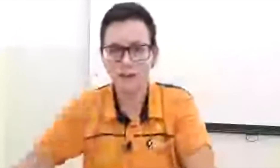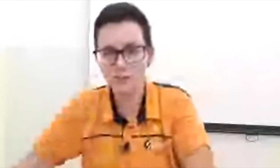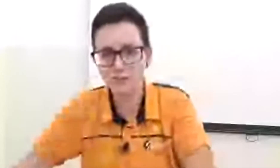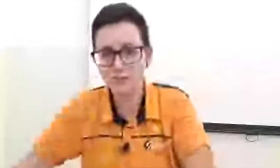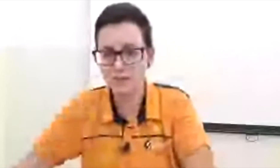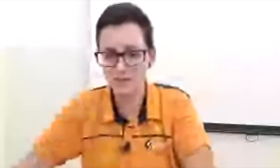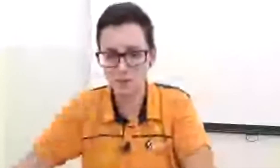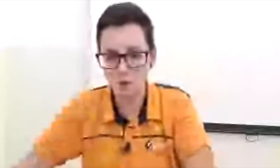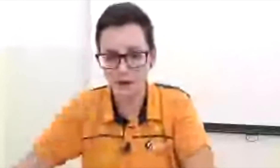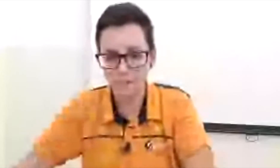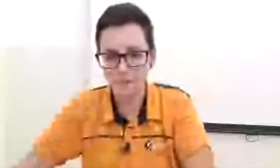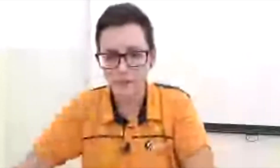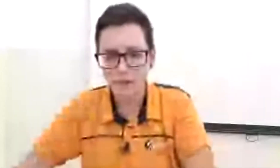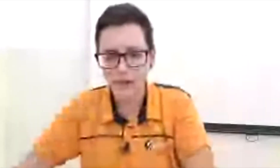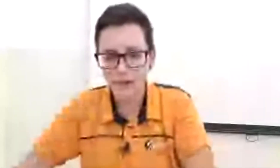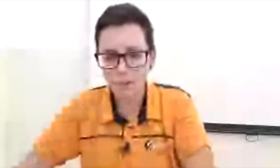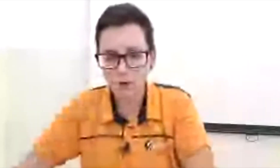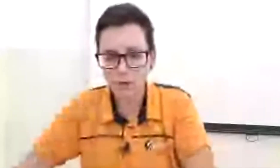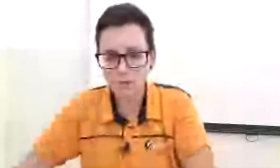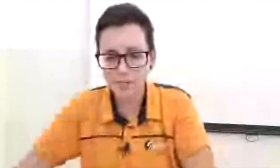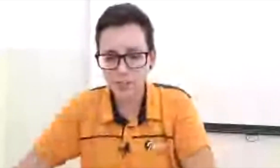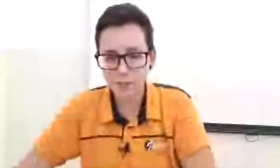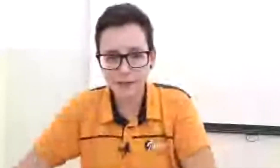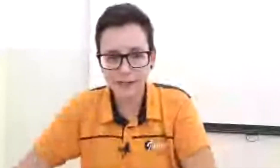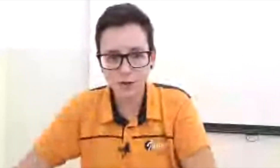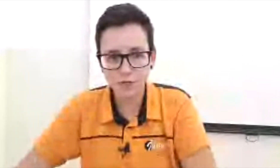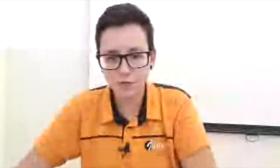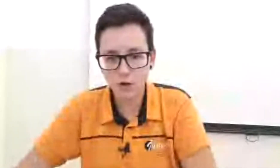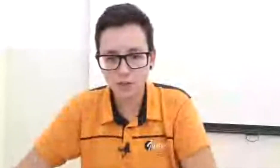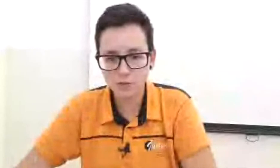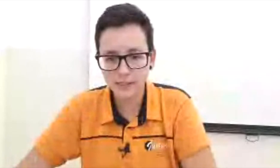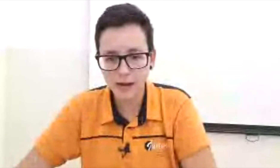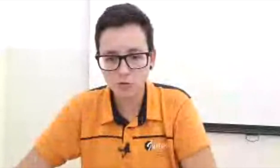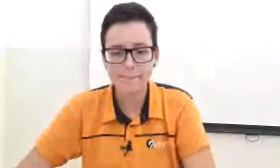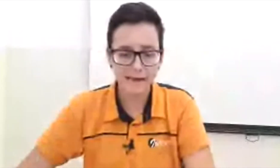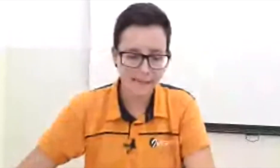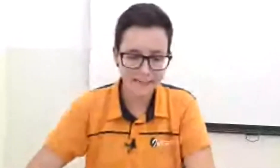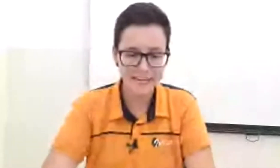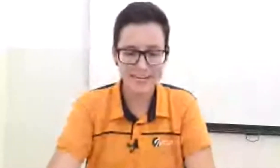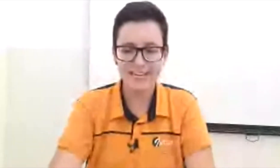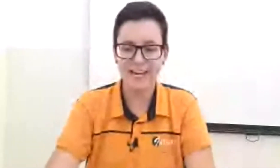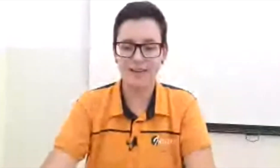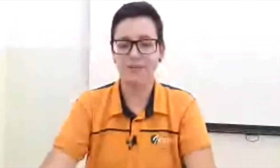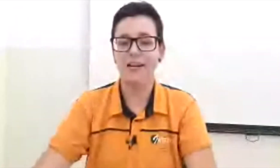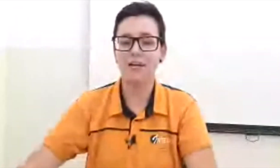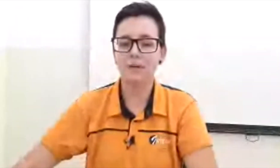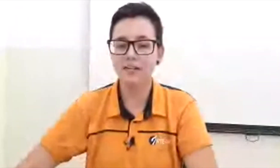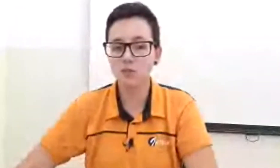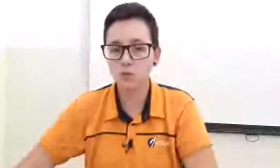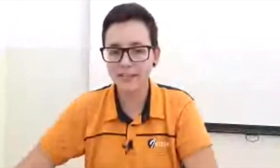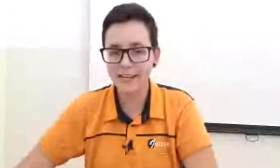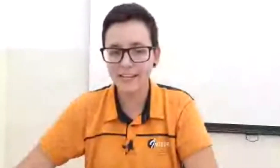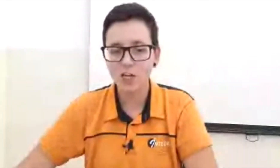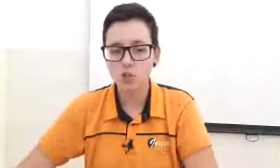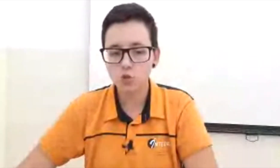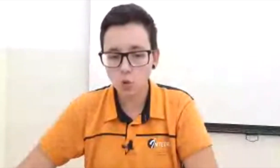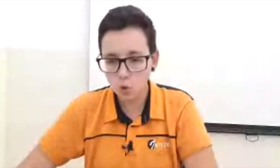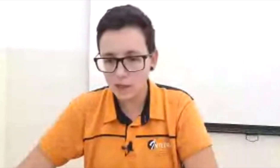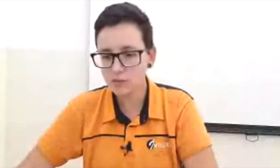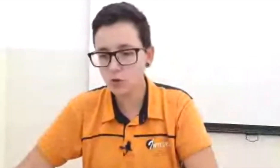Aí o próximo que a gente aprendeu foi o sinal de padaria. Lembrando que tem dois